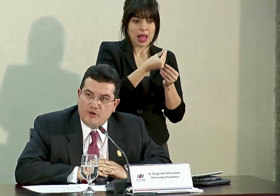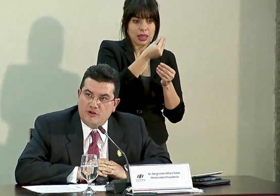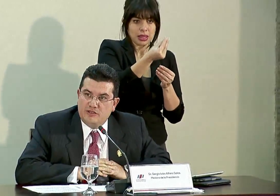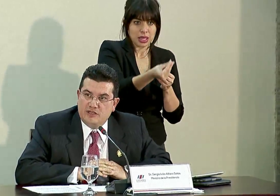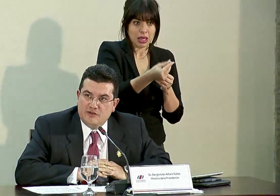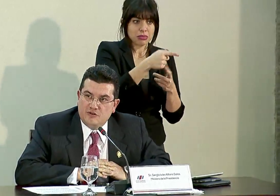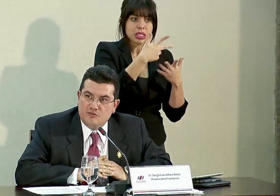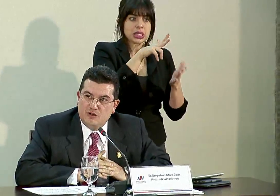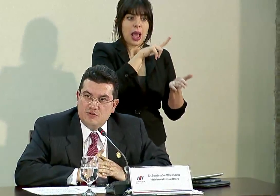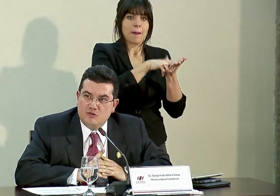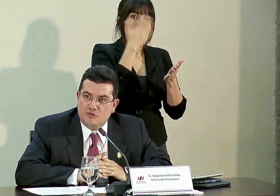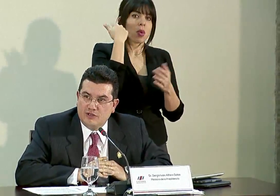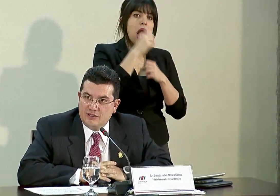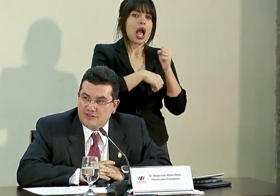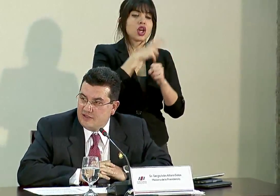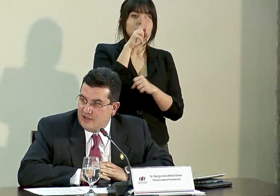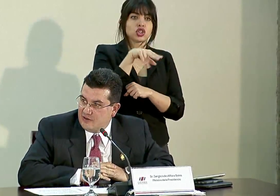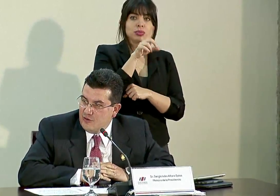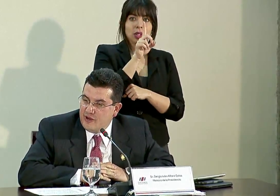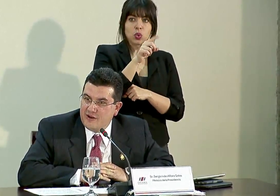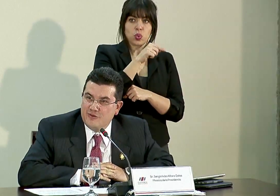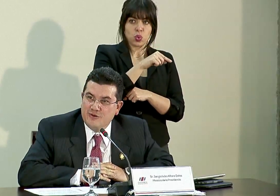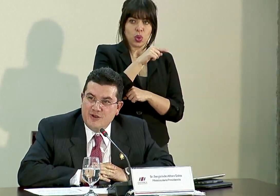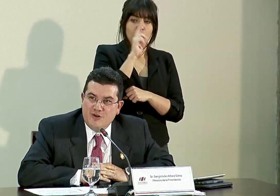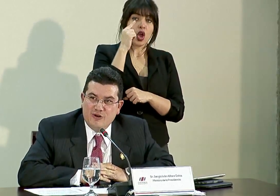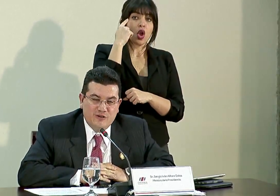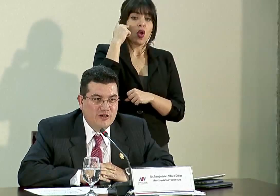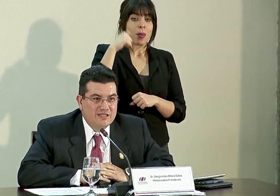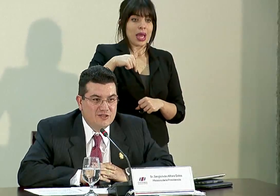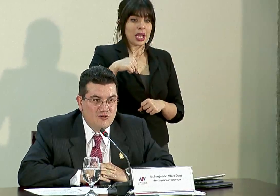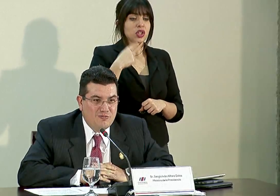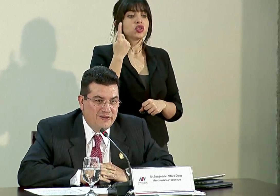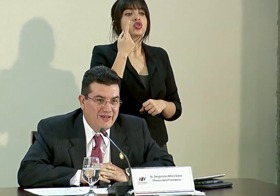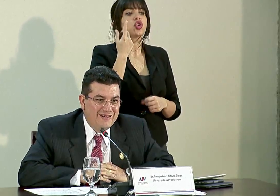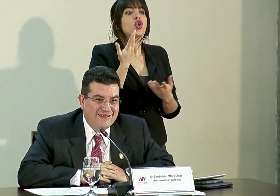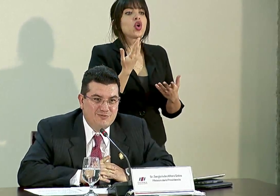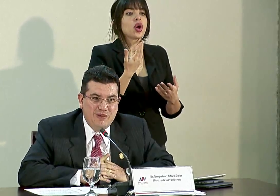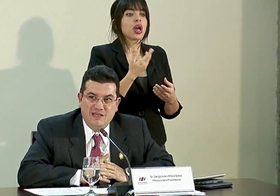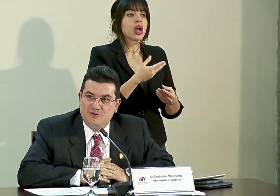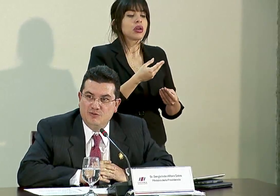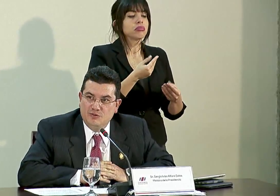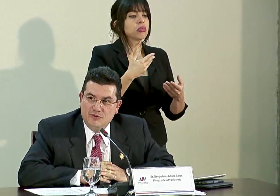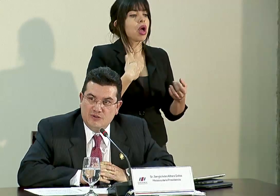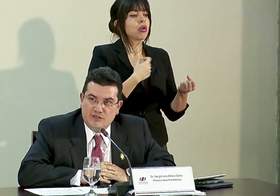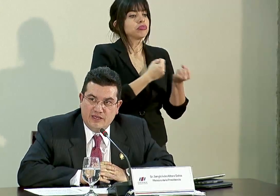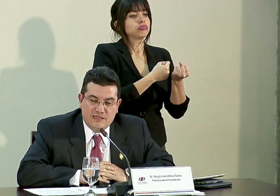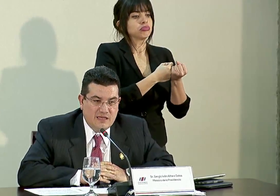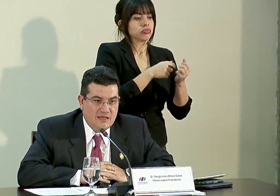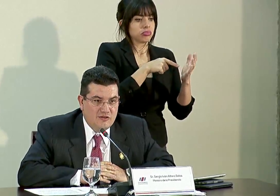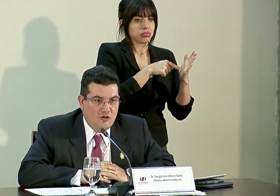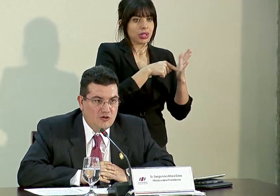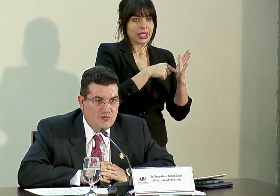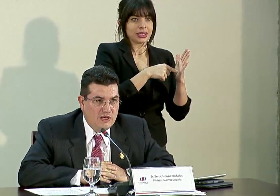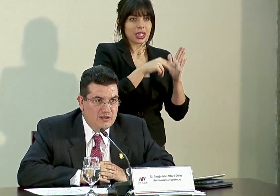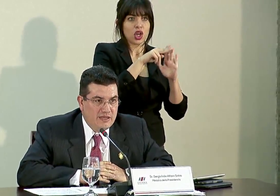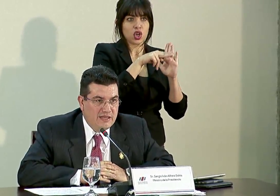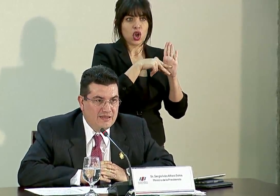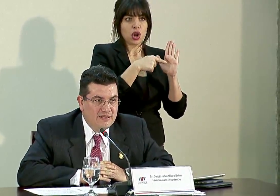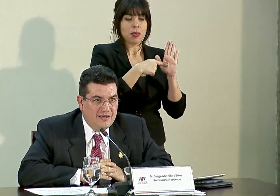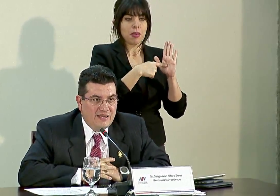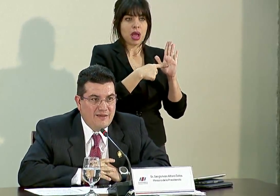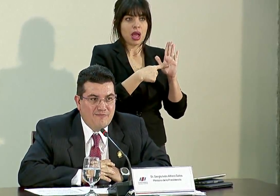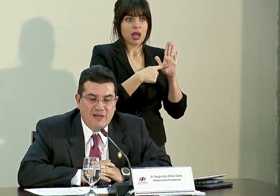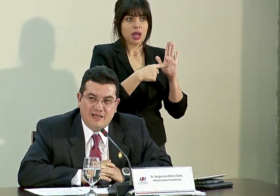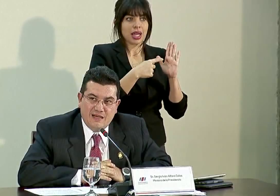cual fue aprobado desde el año 2001 este gobierno lo único que hace es compartir el espíritu de esa norma